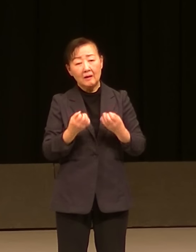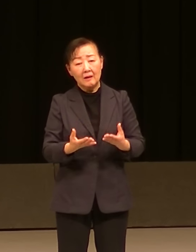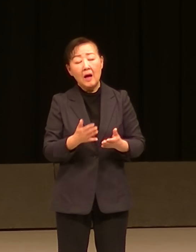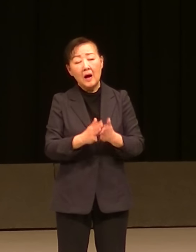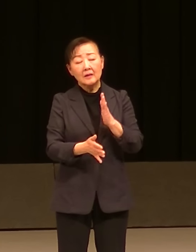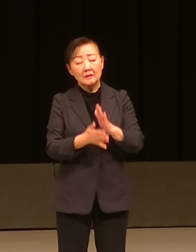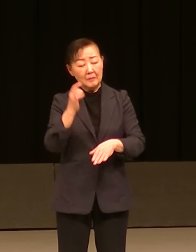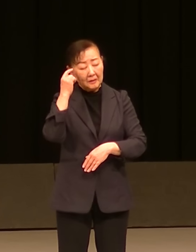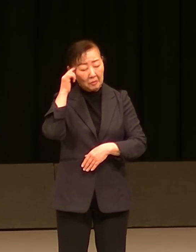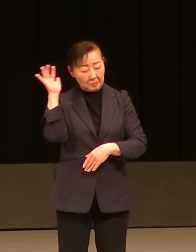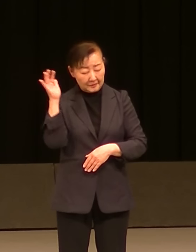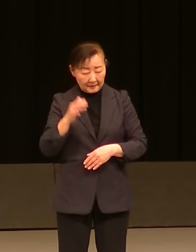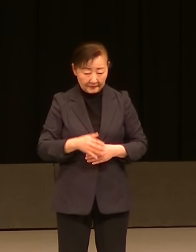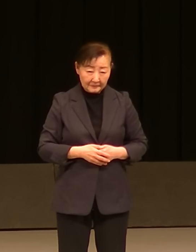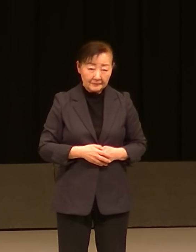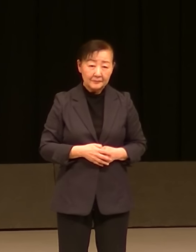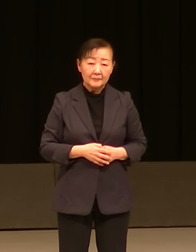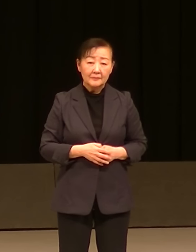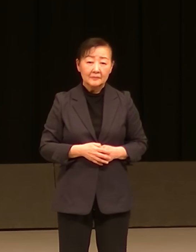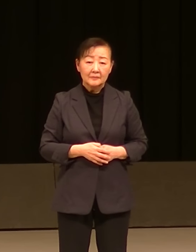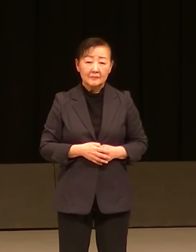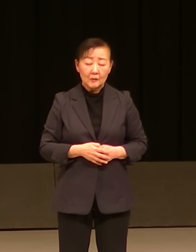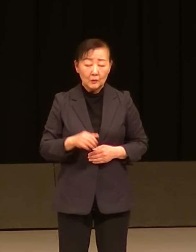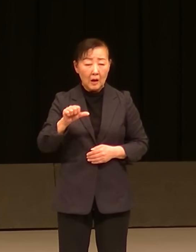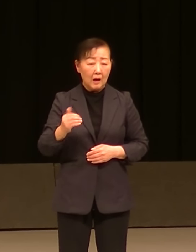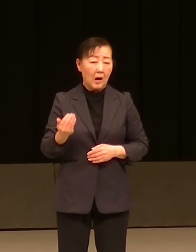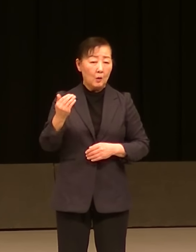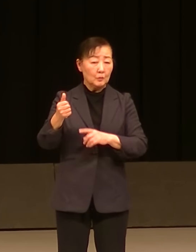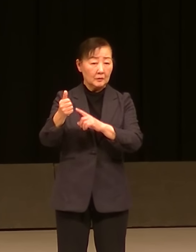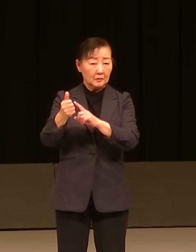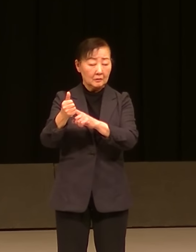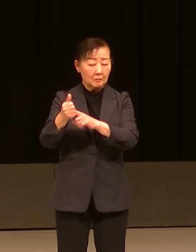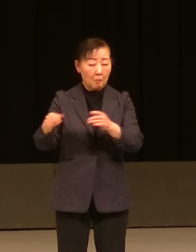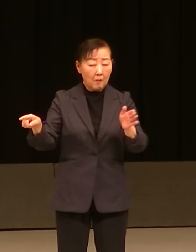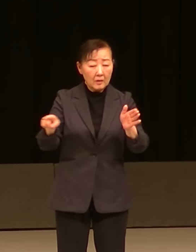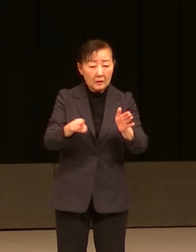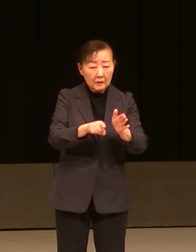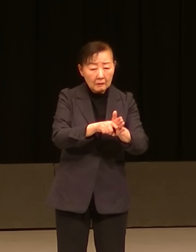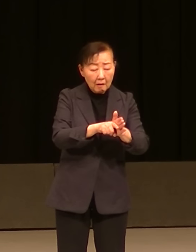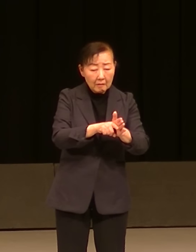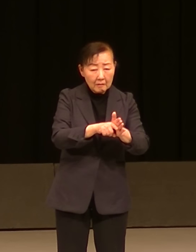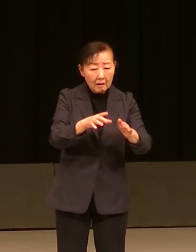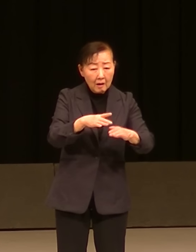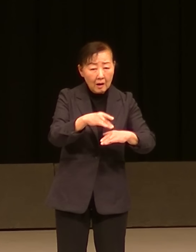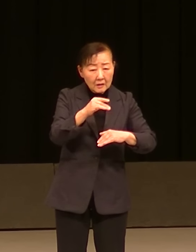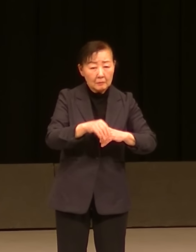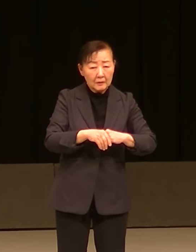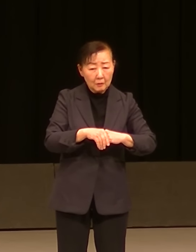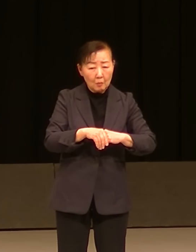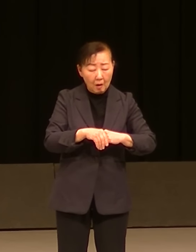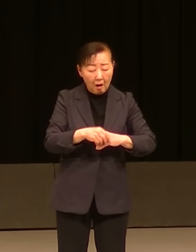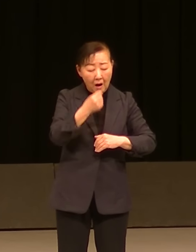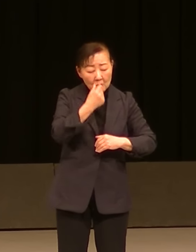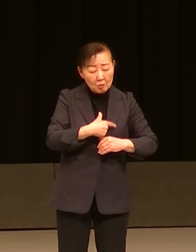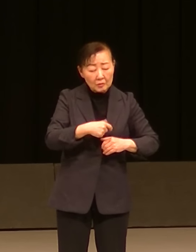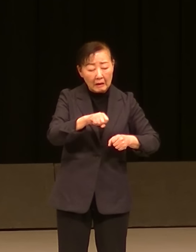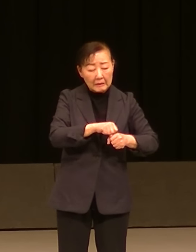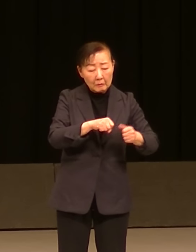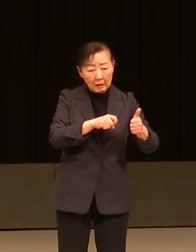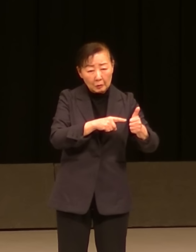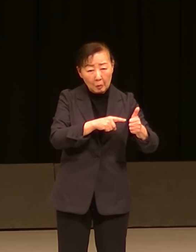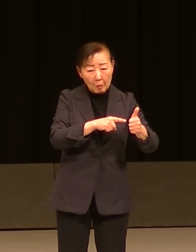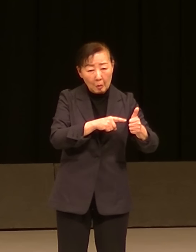い出します。このアコノミクスの大衆以来初めてこの古な侍男が